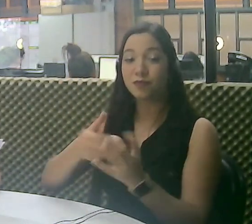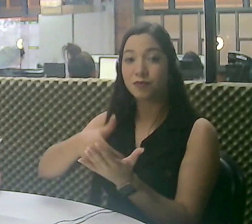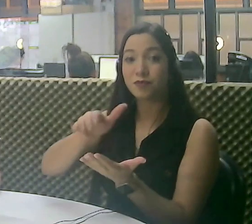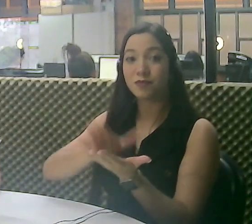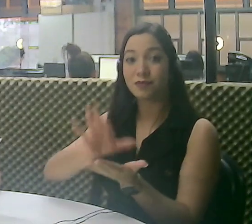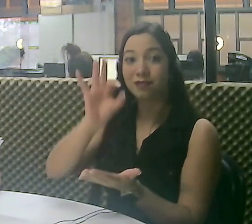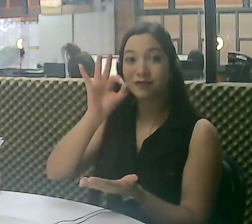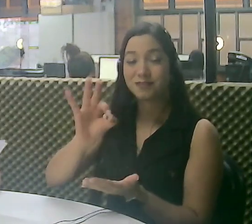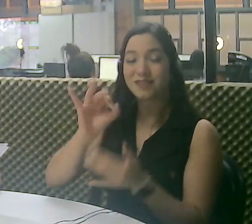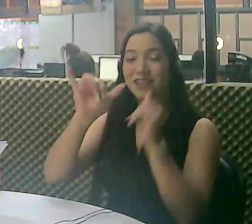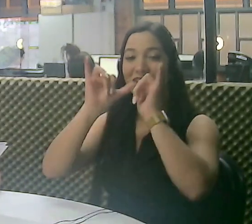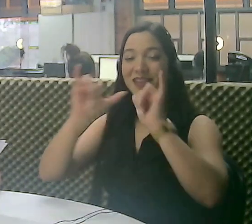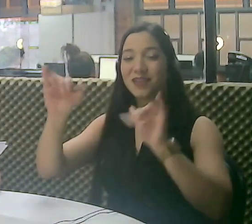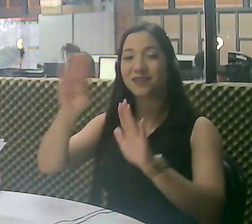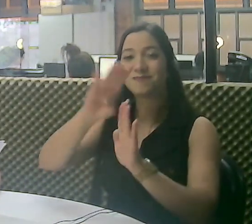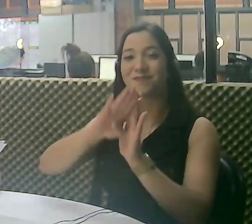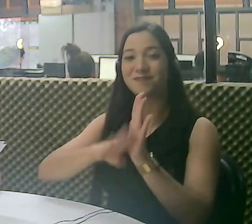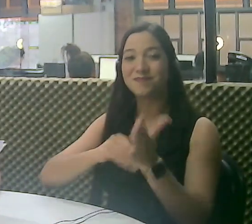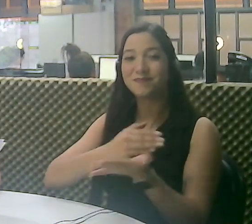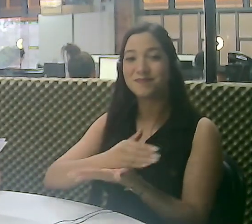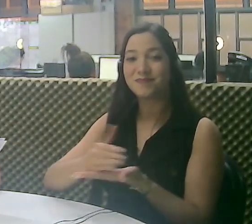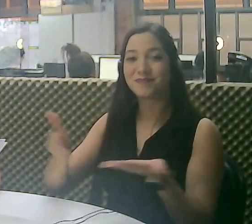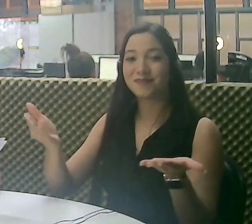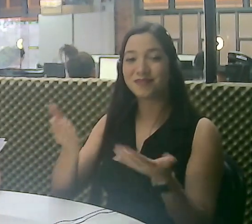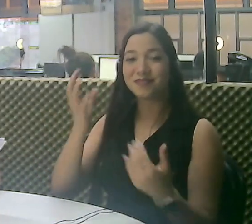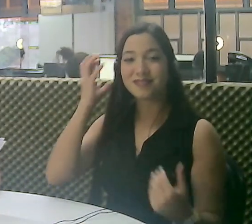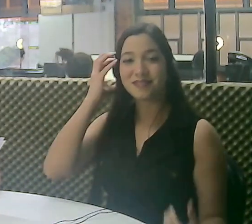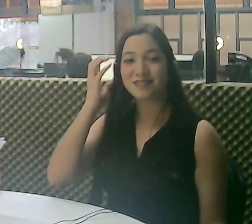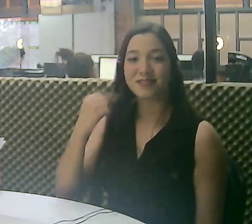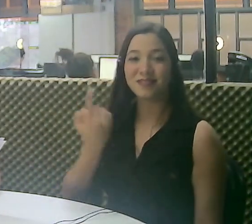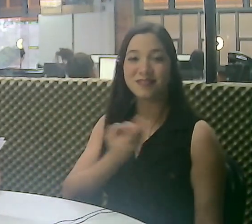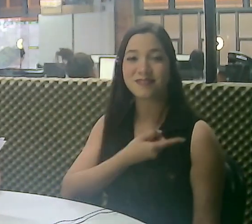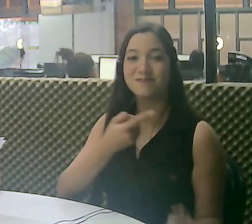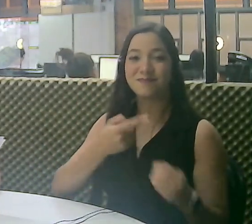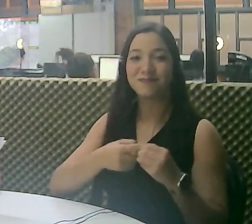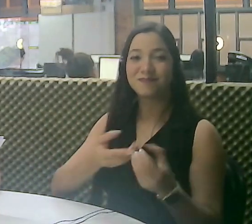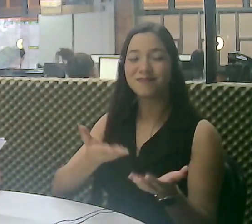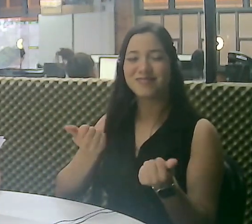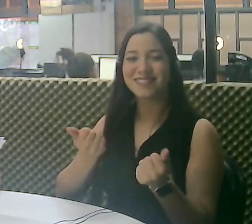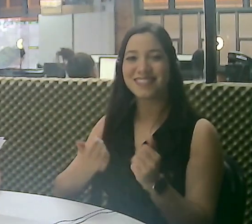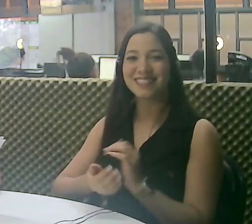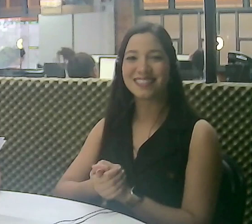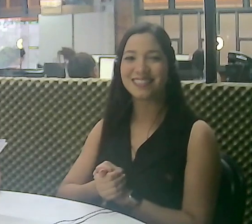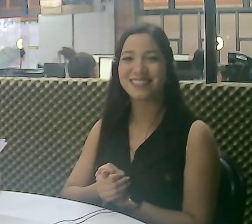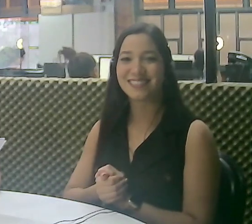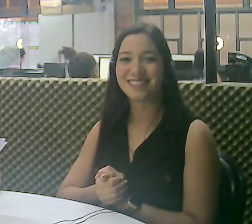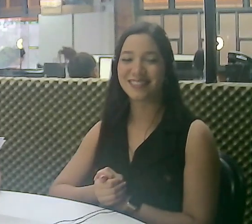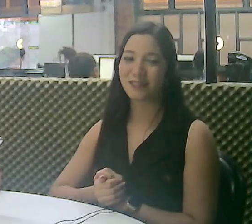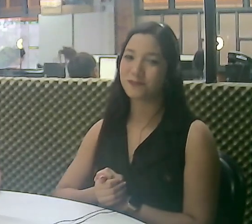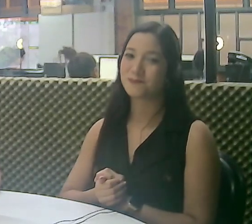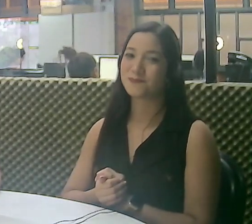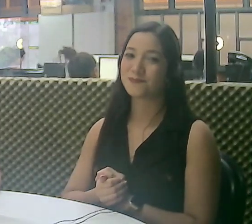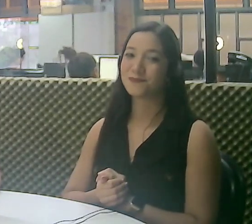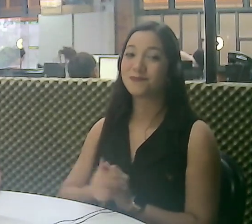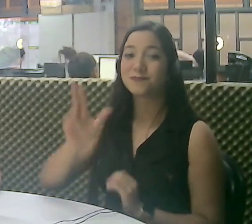Certa. Essas e outras notícias a partir de agora na Rádio Nossa Cidade. Vem com a gente!